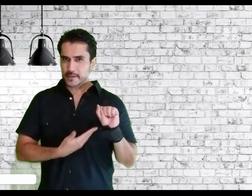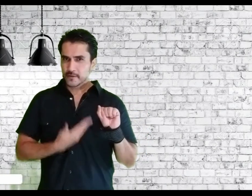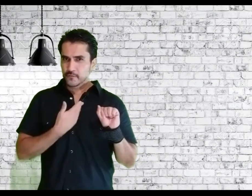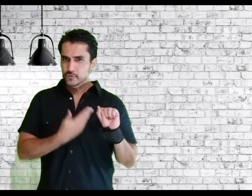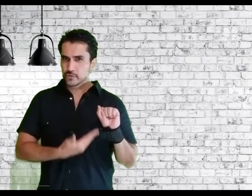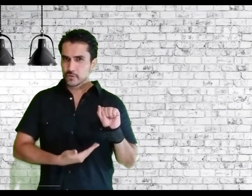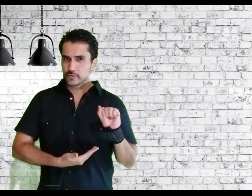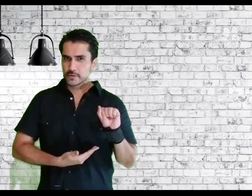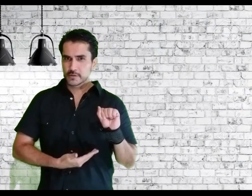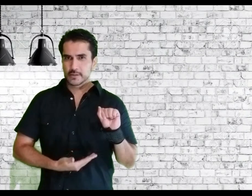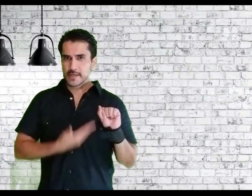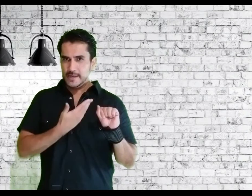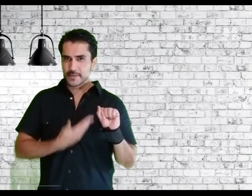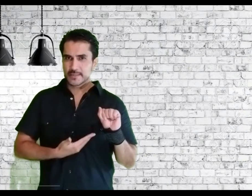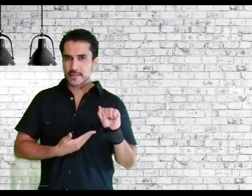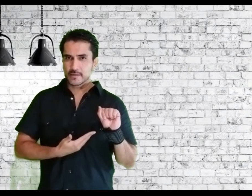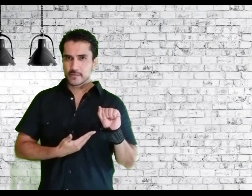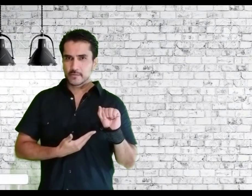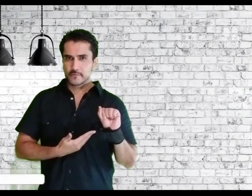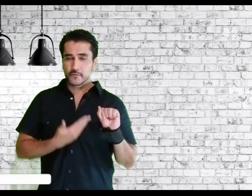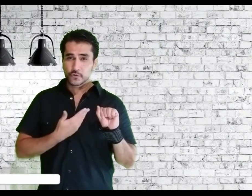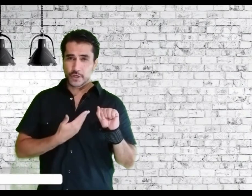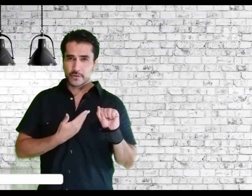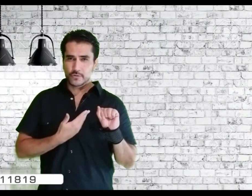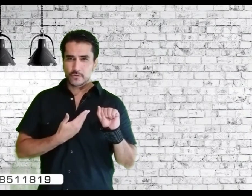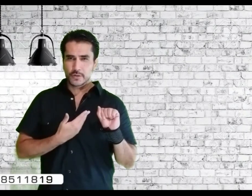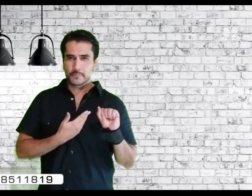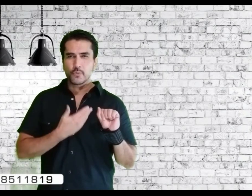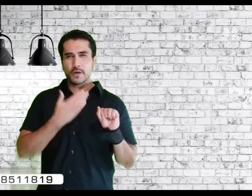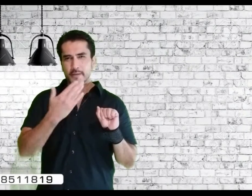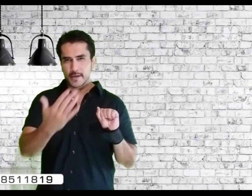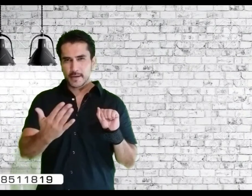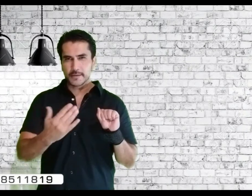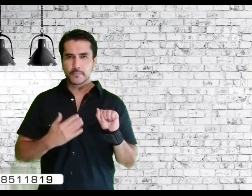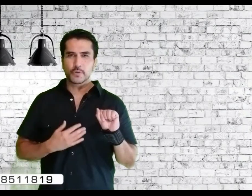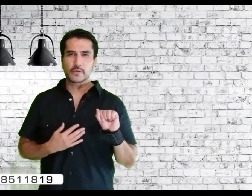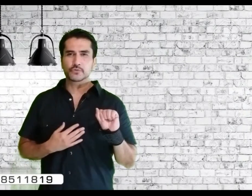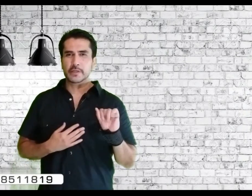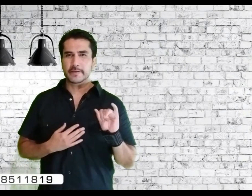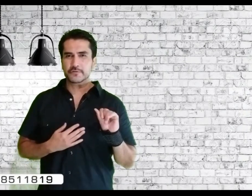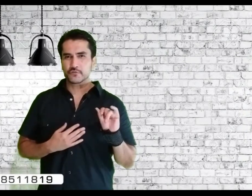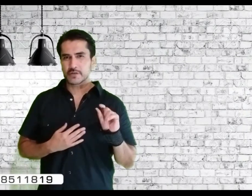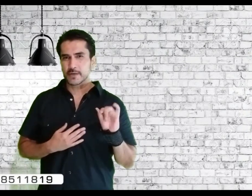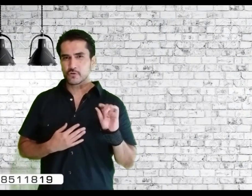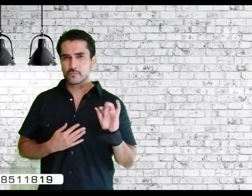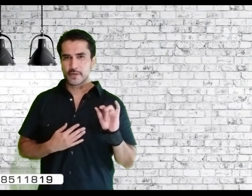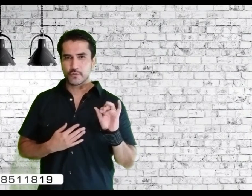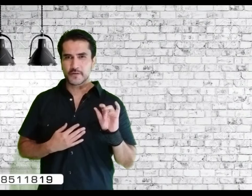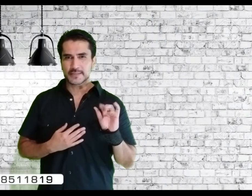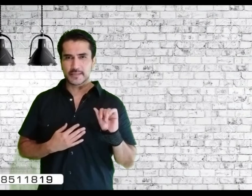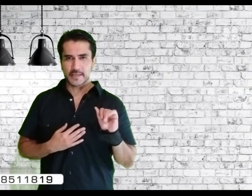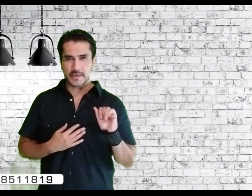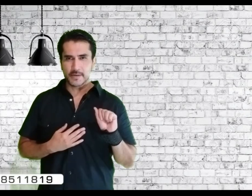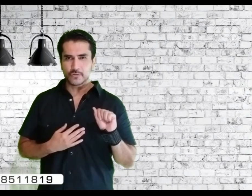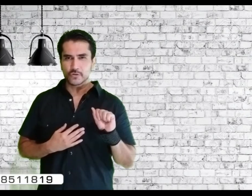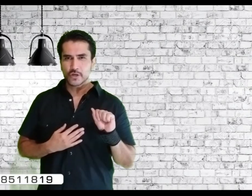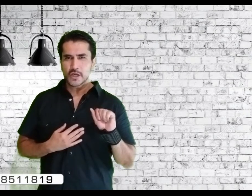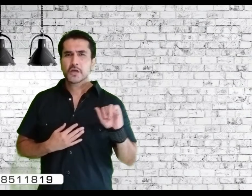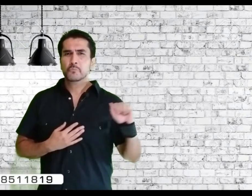que el fondo de la camisa, el fondo negro, puedan ustedes observar con mayor facilidad la mano.